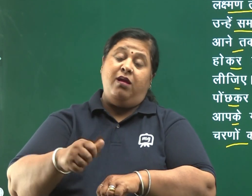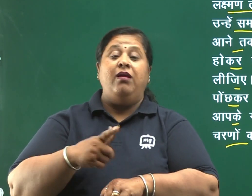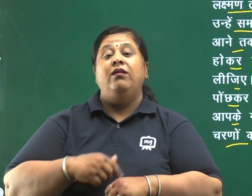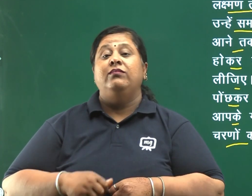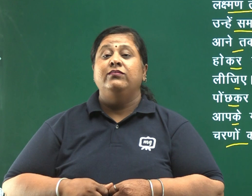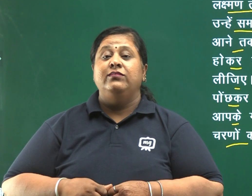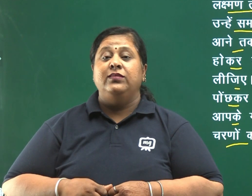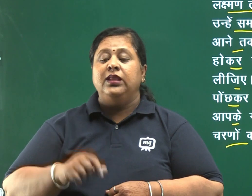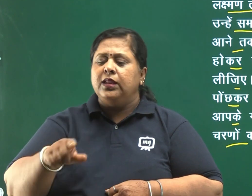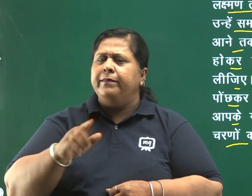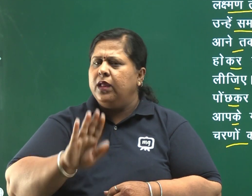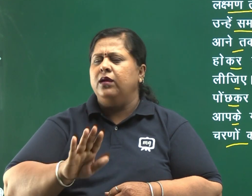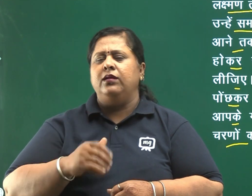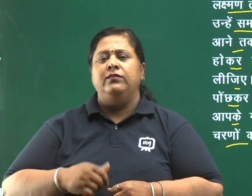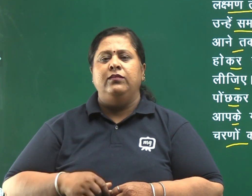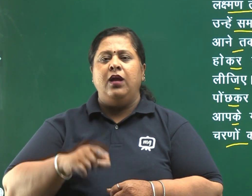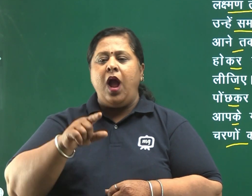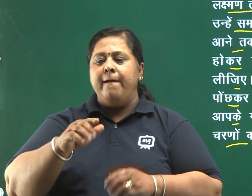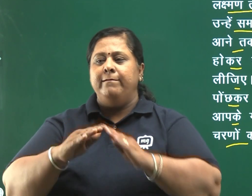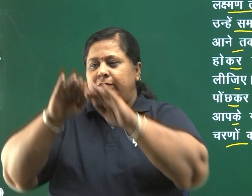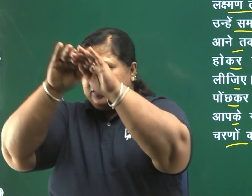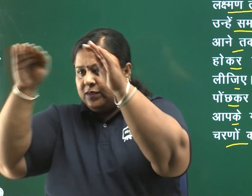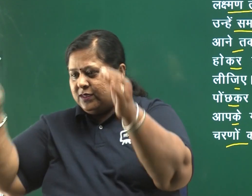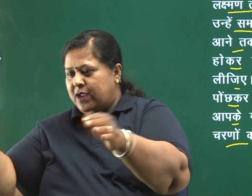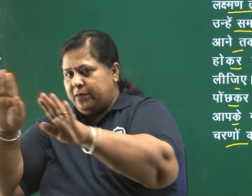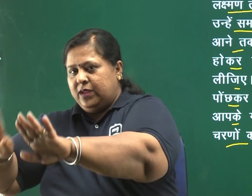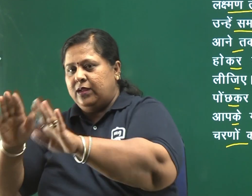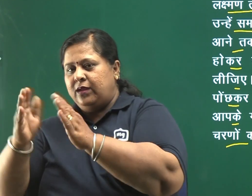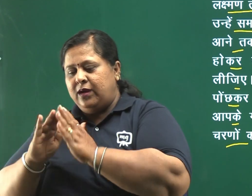लगेगा, तब तक आप छाया में खड़े होकर